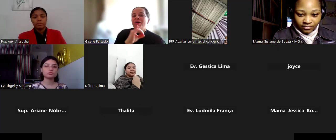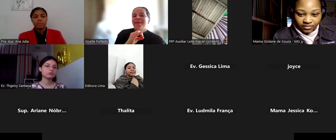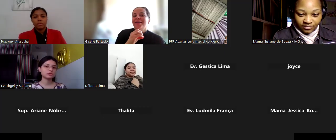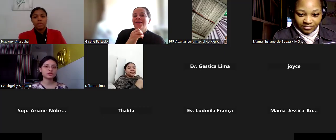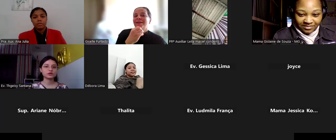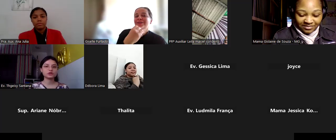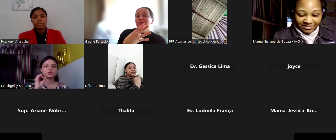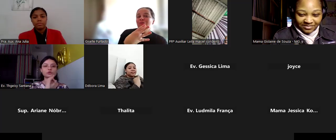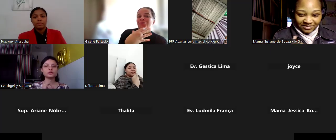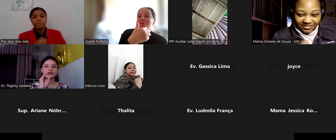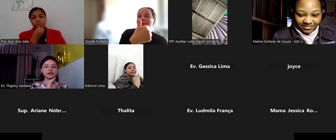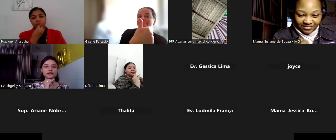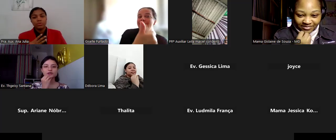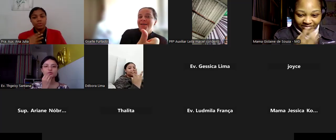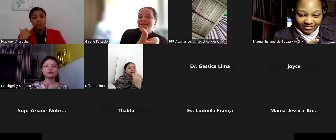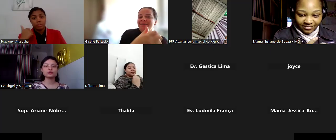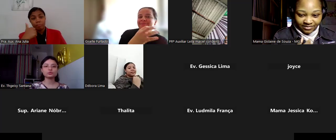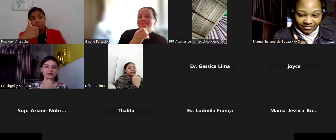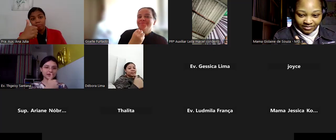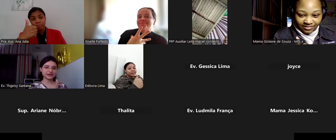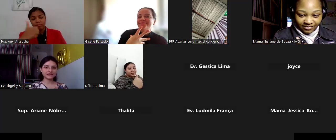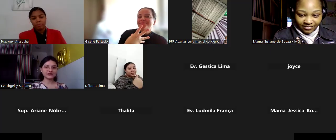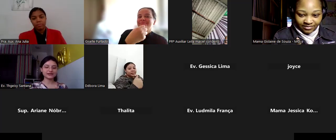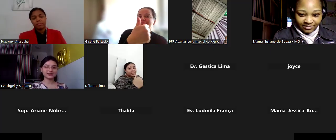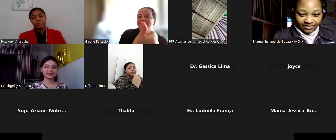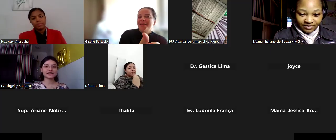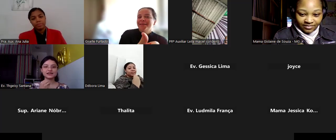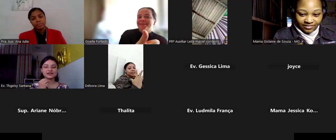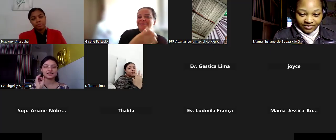Oi, tudo bem? Bem.